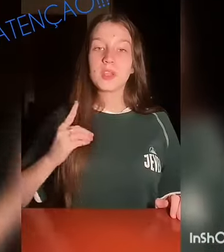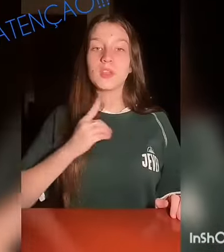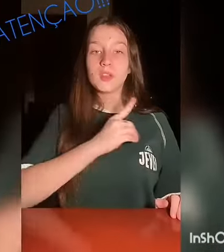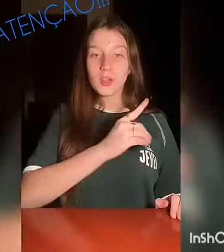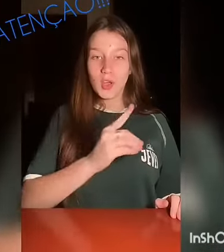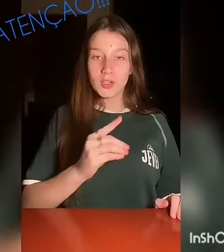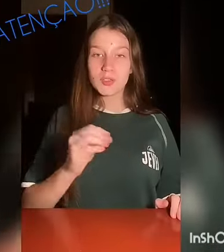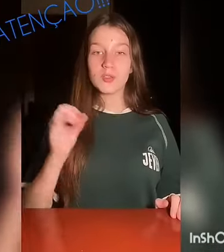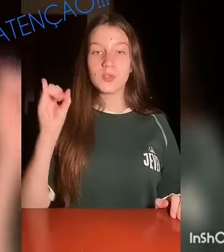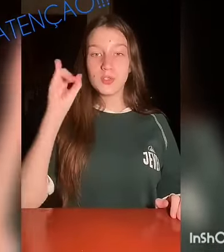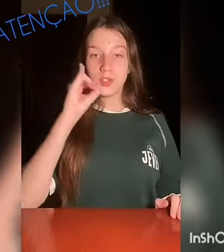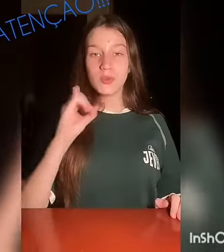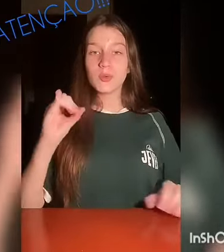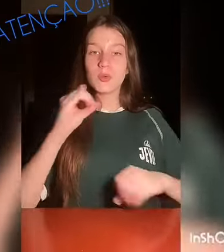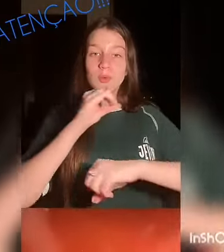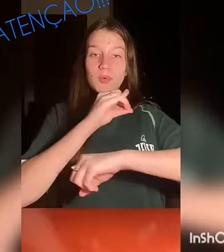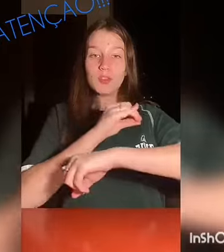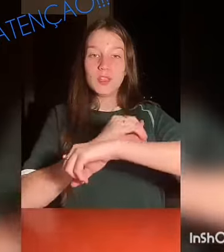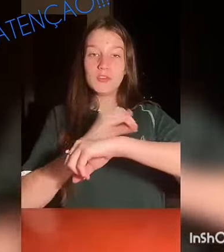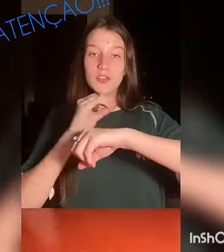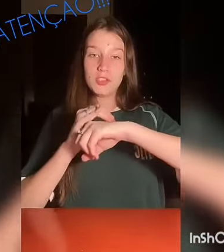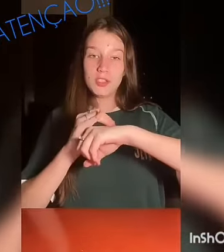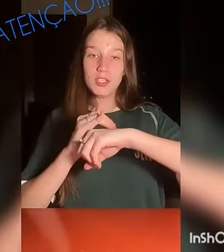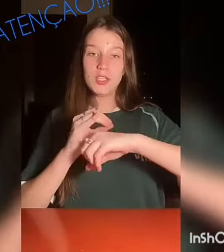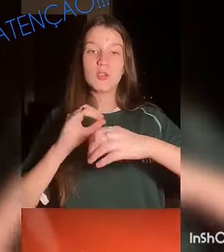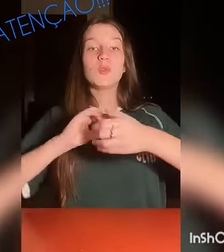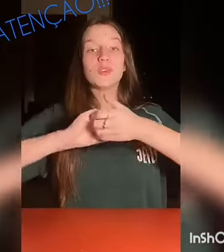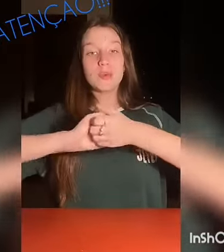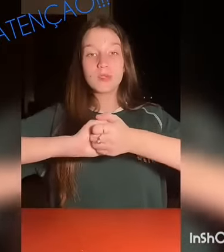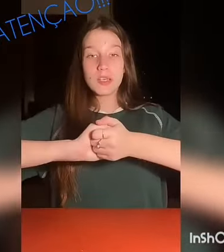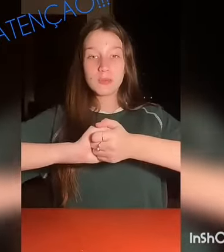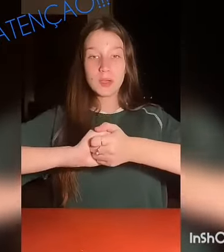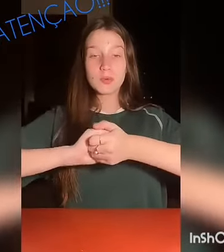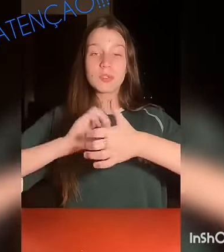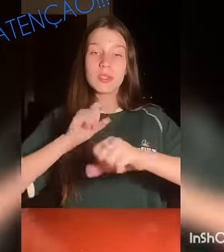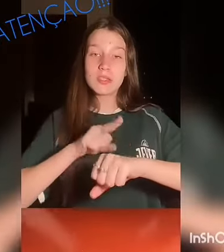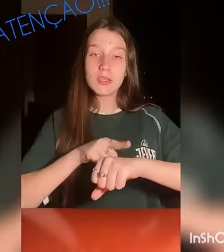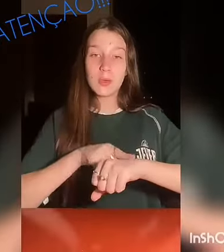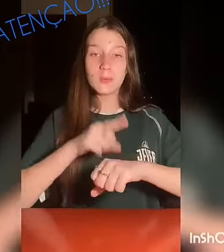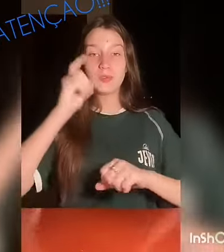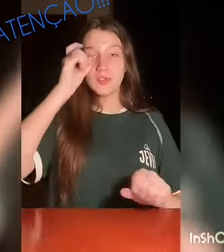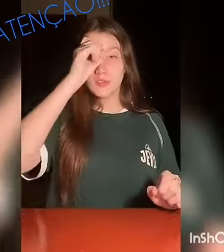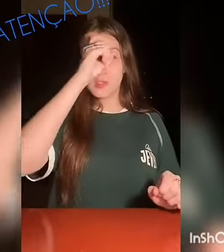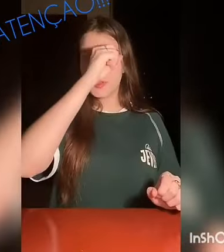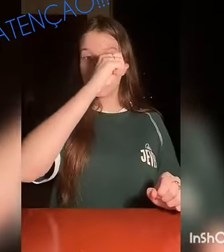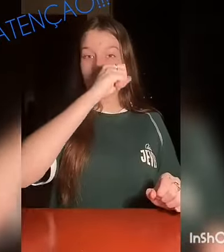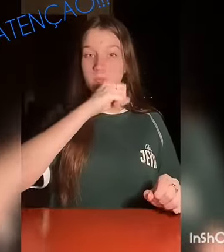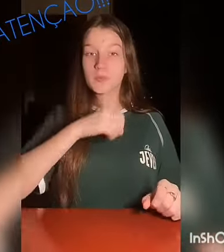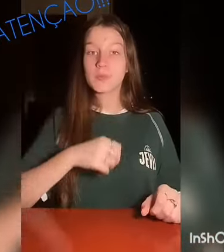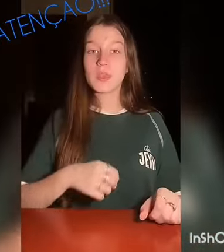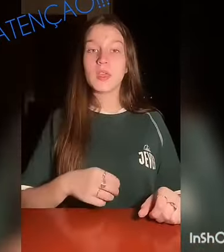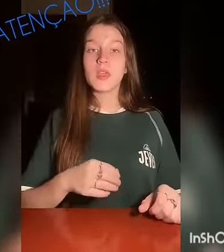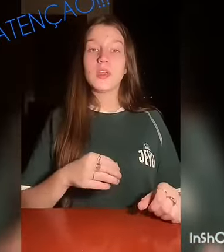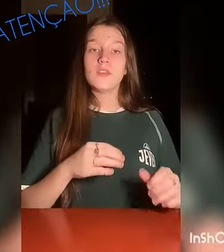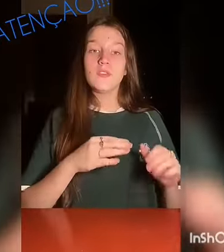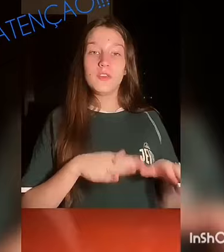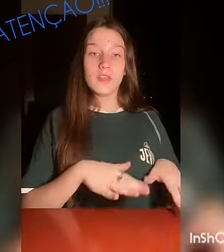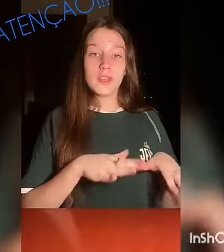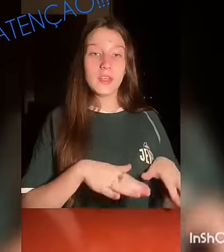Nós, do Instituto Ivoti, nos demos as mãos neste tempo difícil. Fique